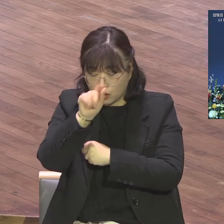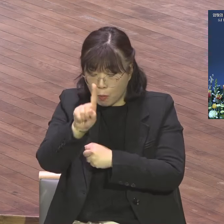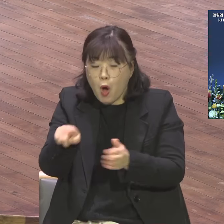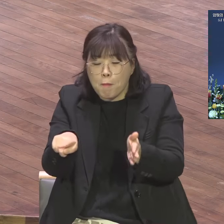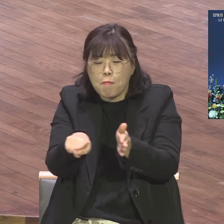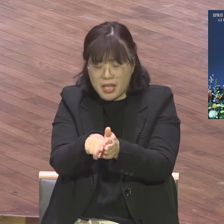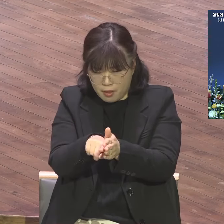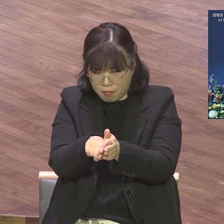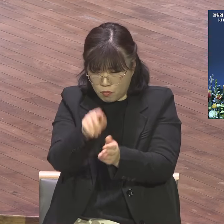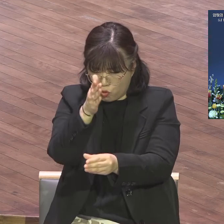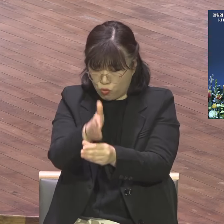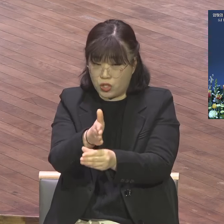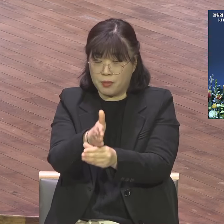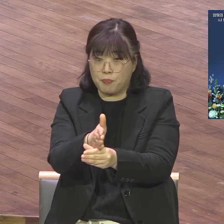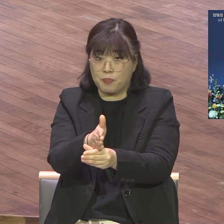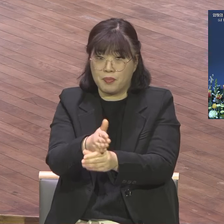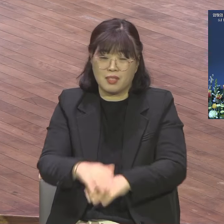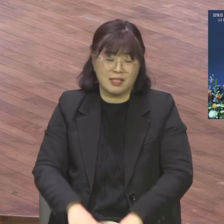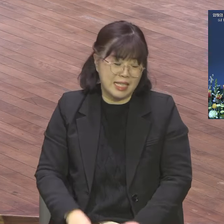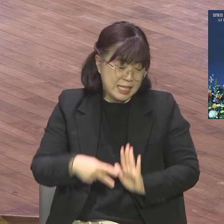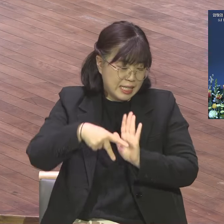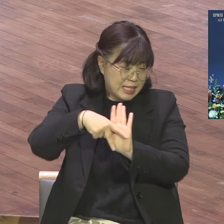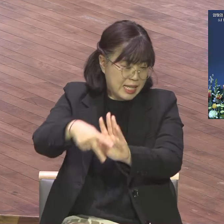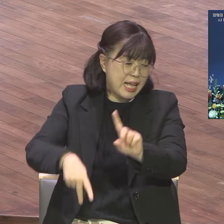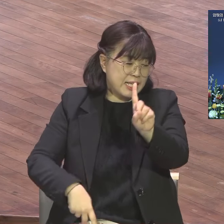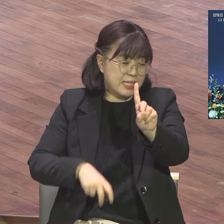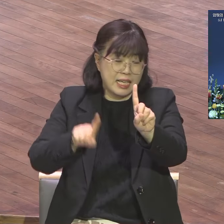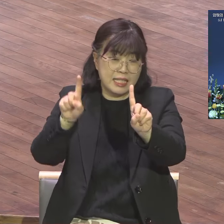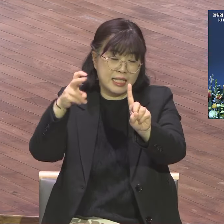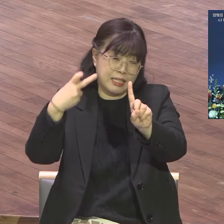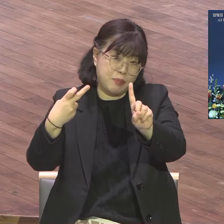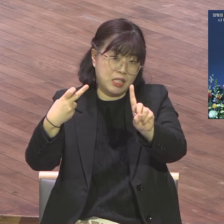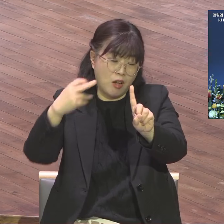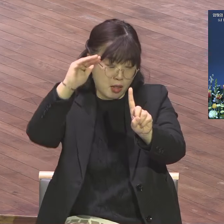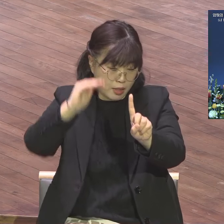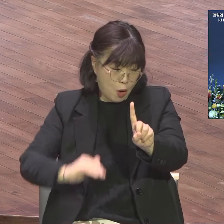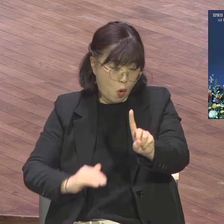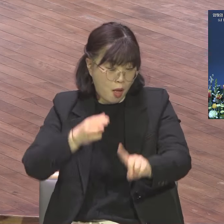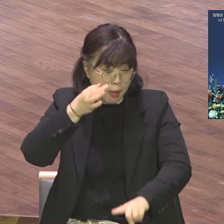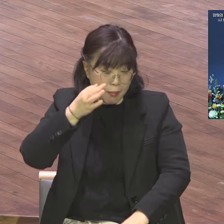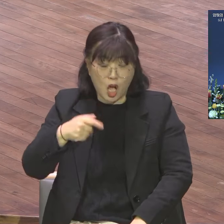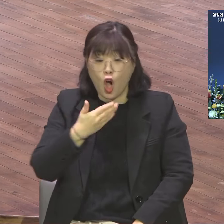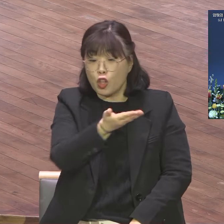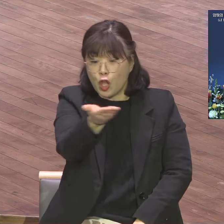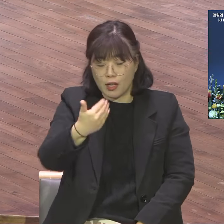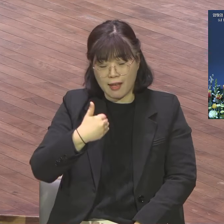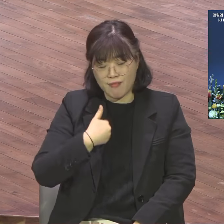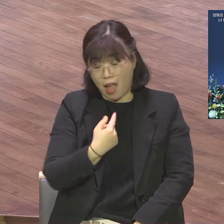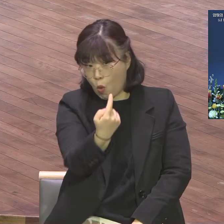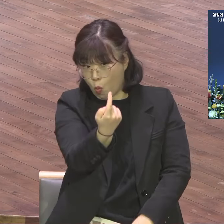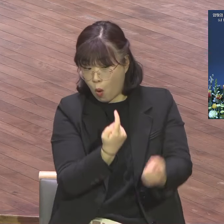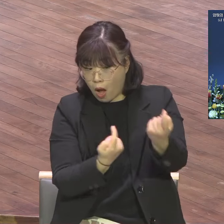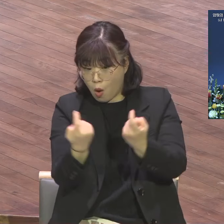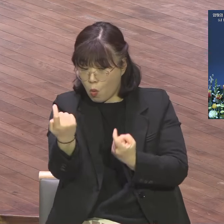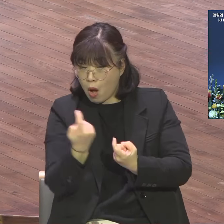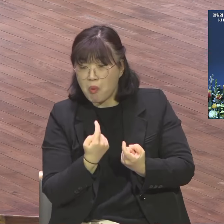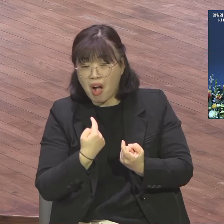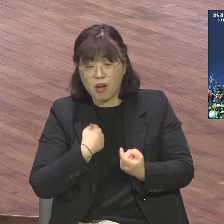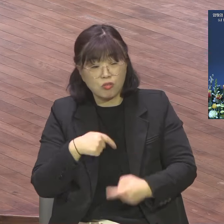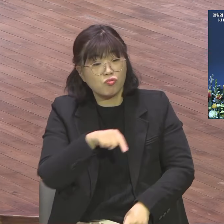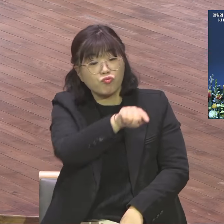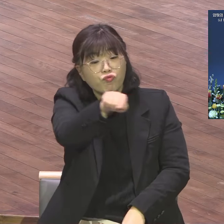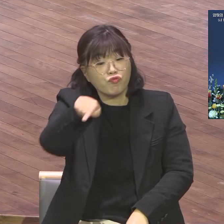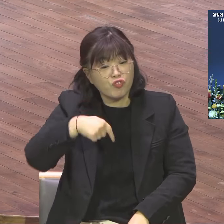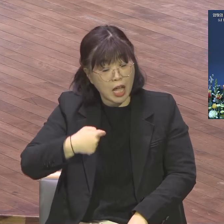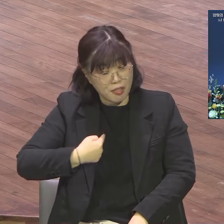이사야 선지자는 이사야 1장 12절에 이렇게 선포합니다. 너희가 내 앞에 보이러 오니 이것을 누가